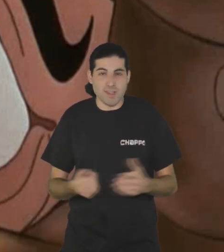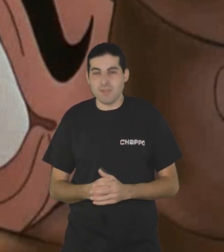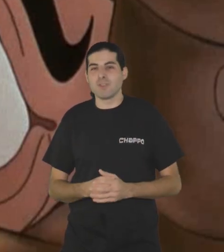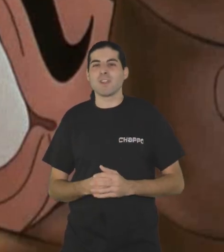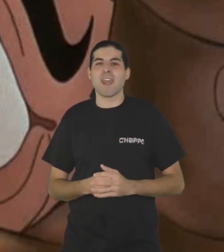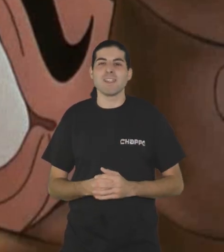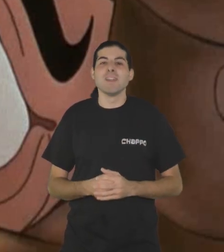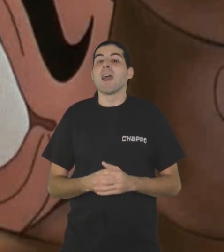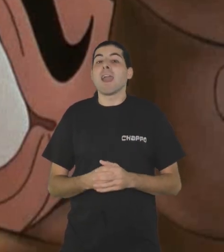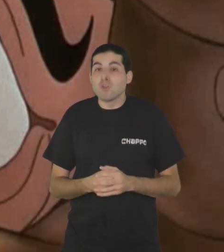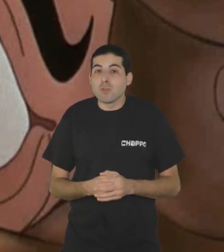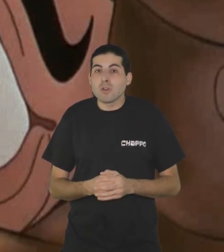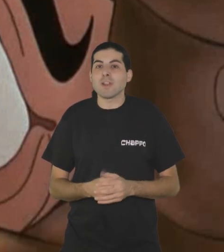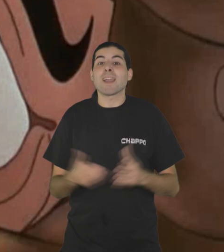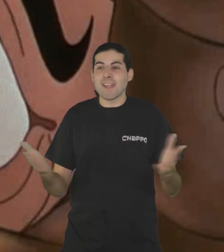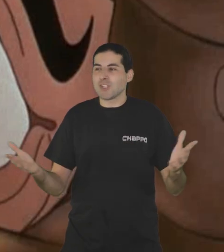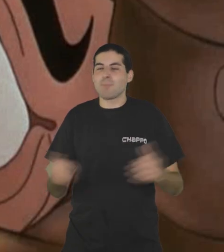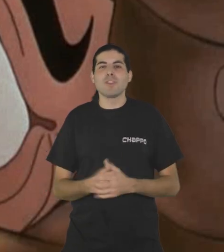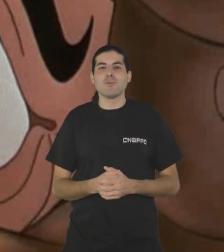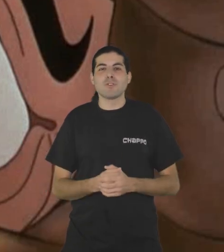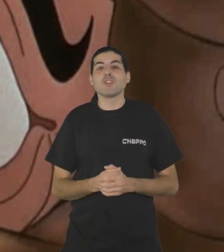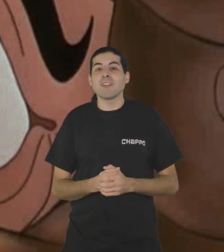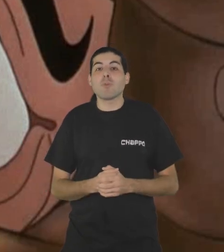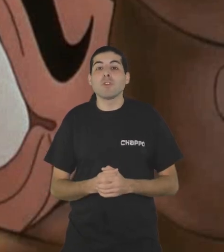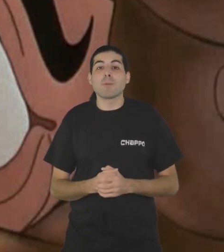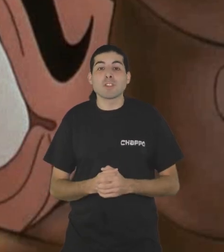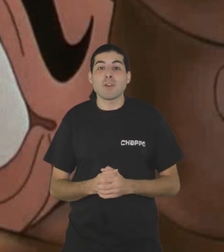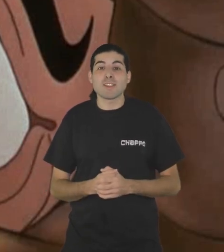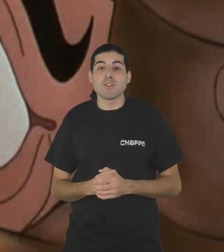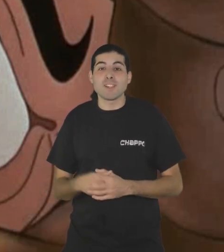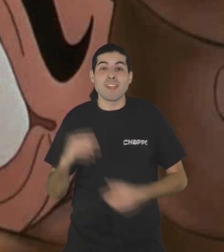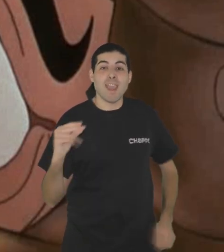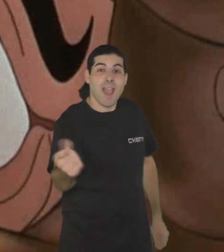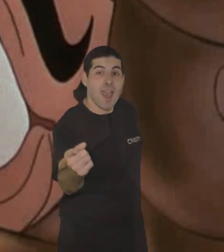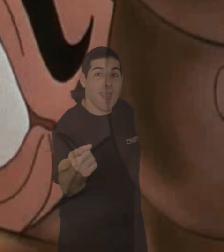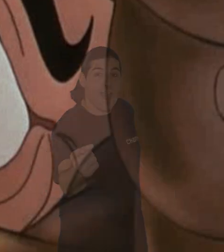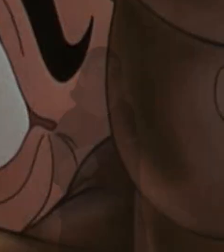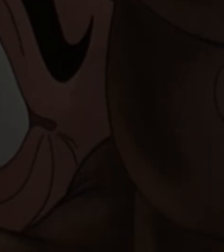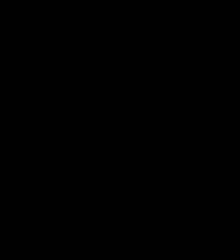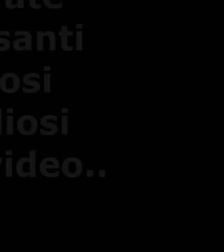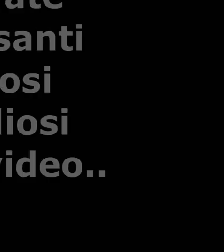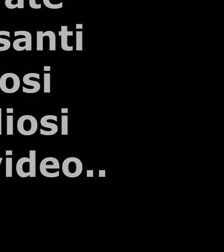originale di Bongo e i tre avventurieri, è tutto, da Kenny Chappo è tutto, ci vediamo con il prossimo classico Disney.